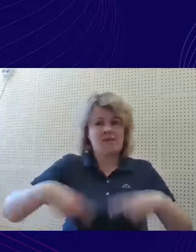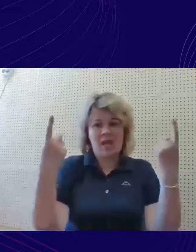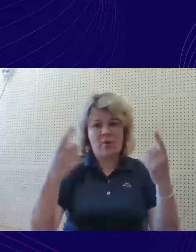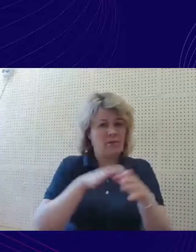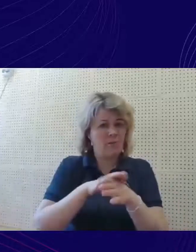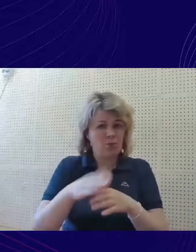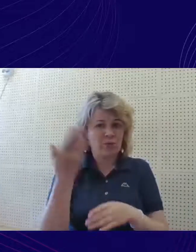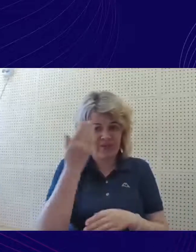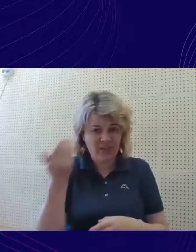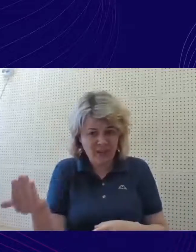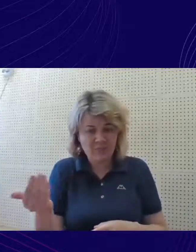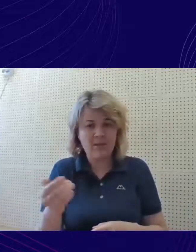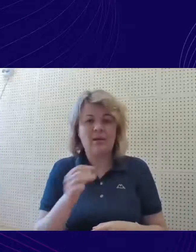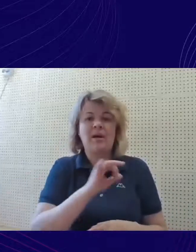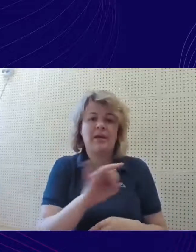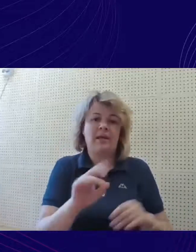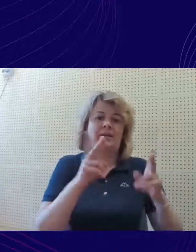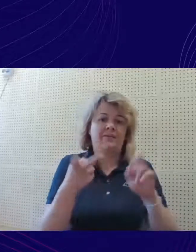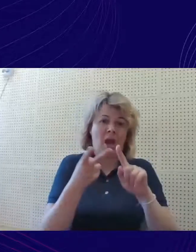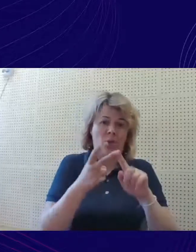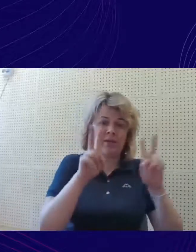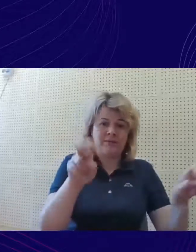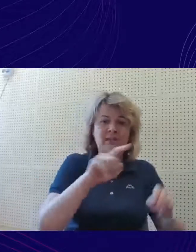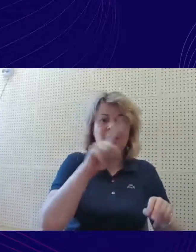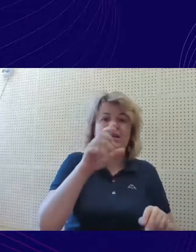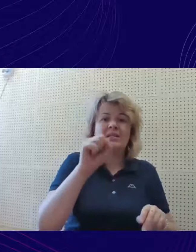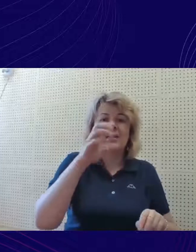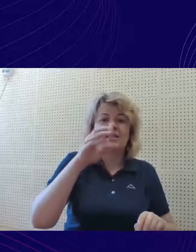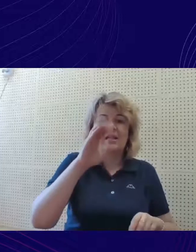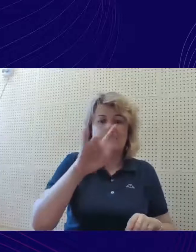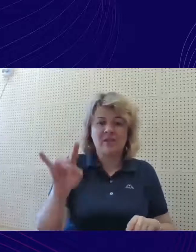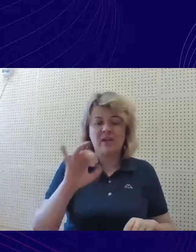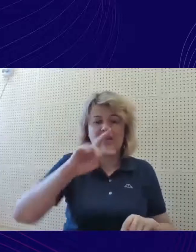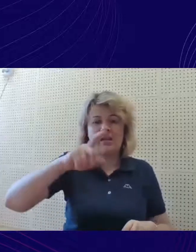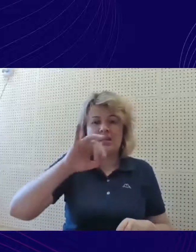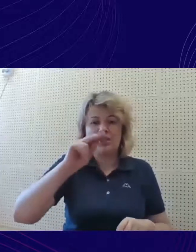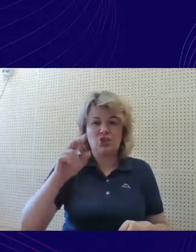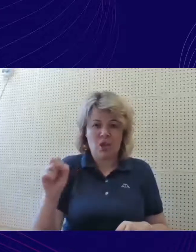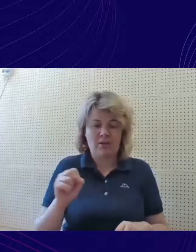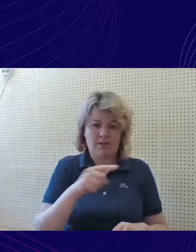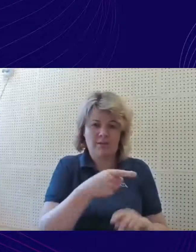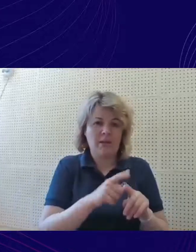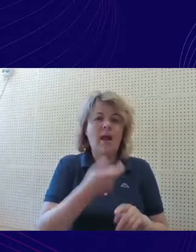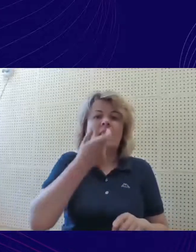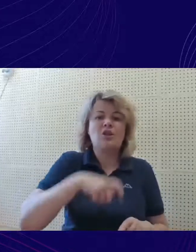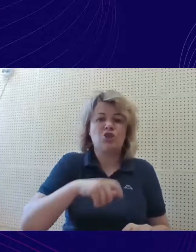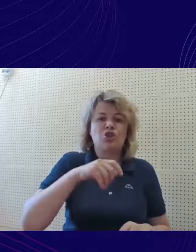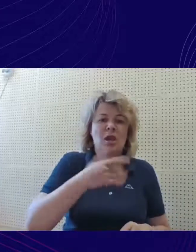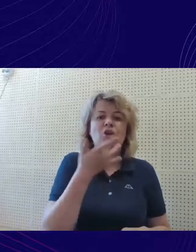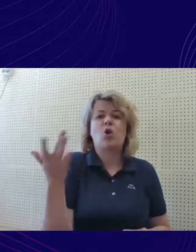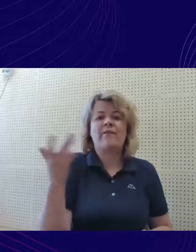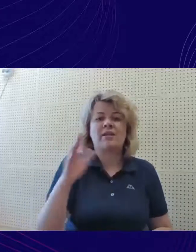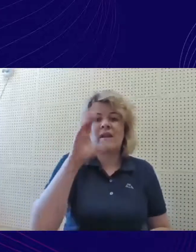и «Застава Ильича» в классической прокатной версии советской, и